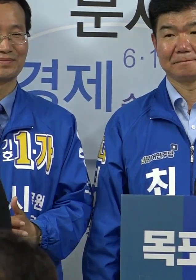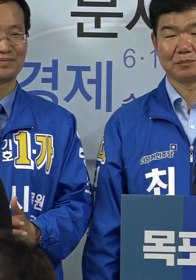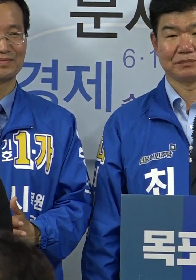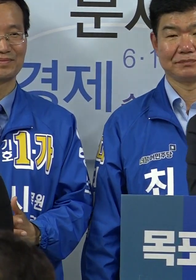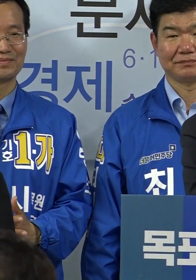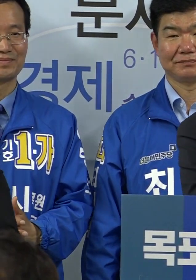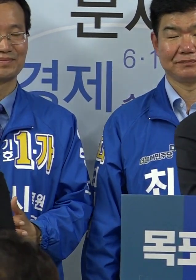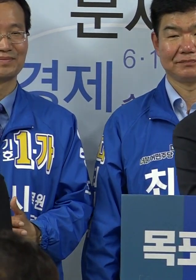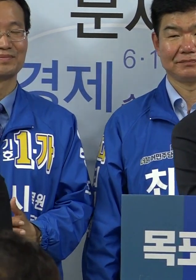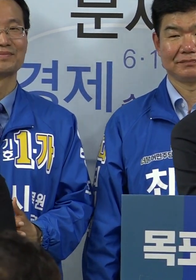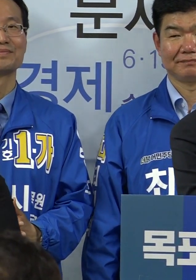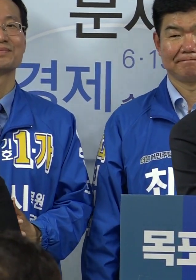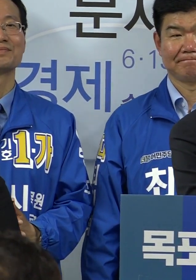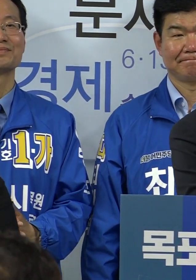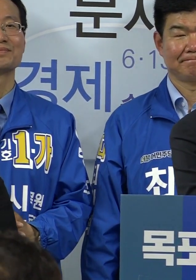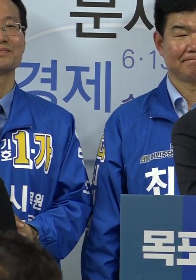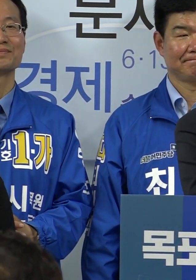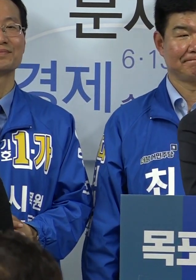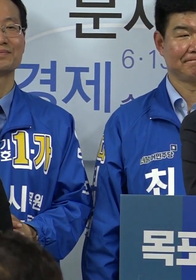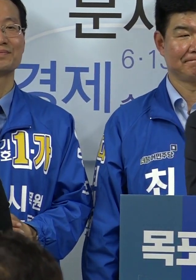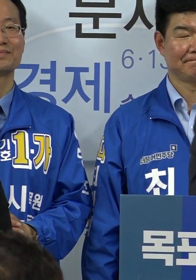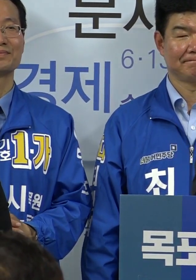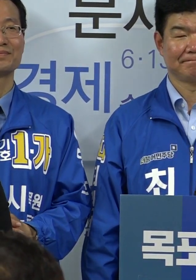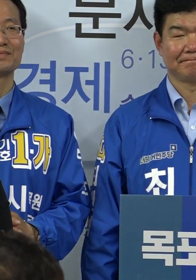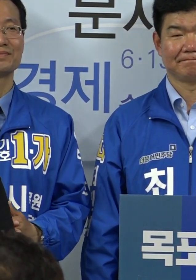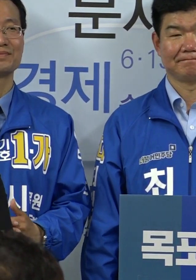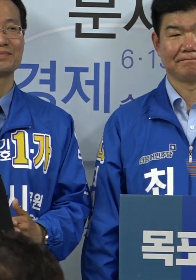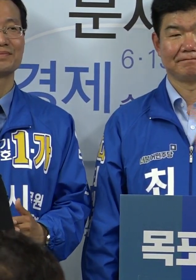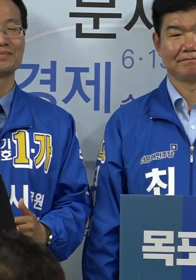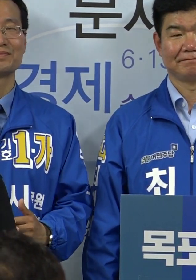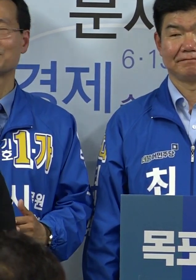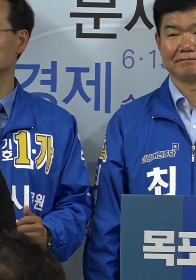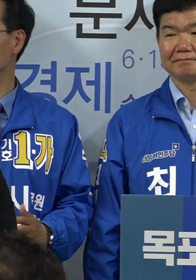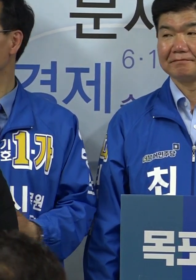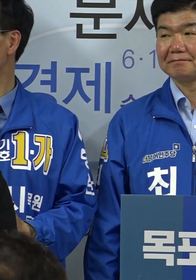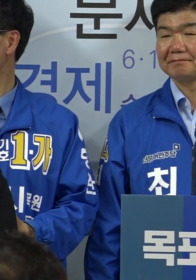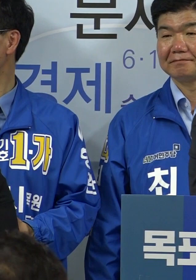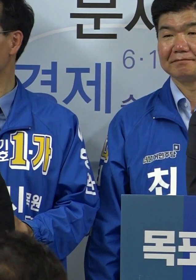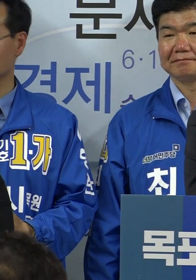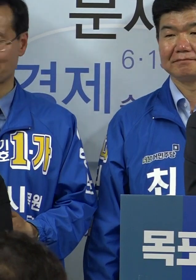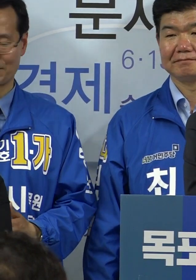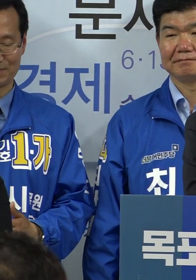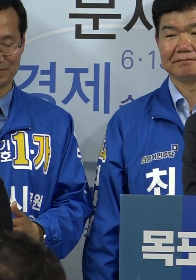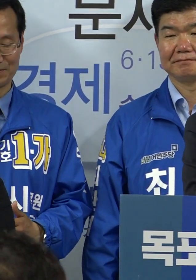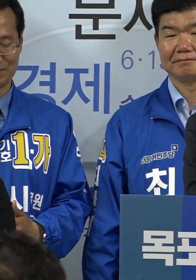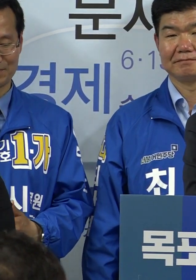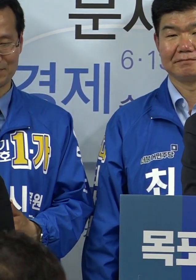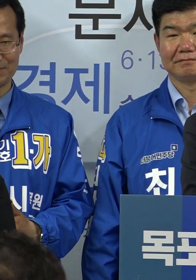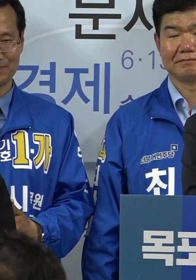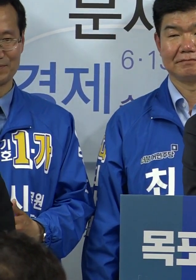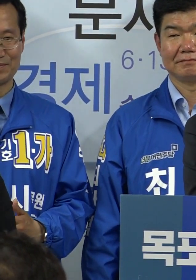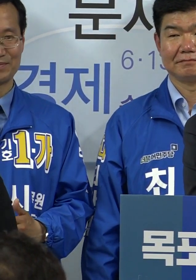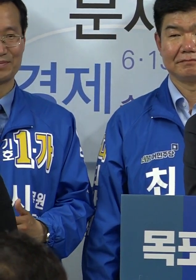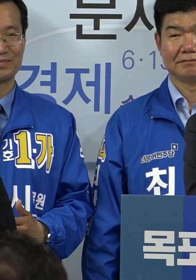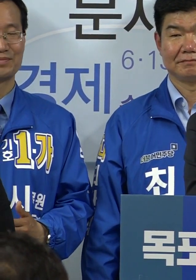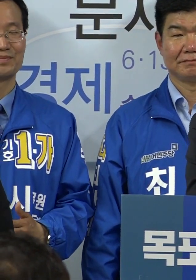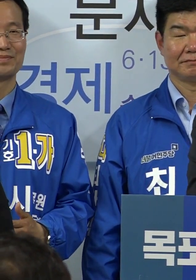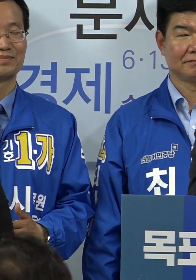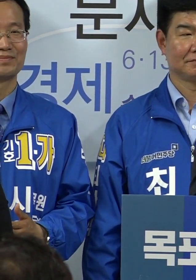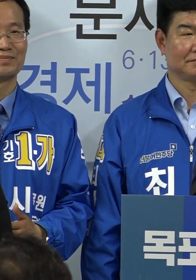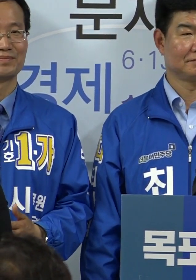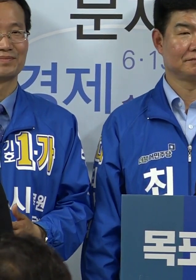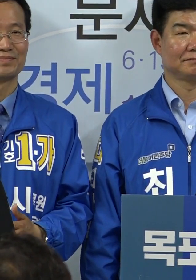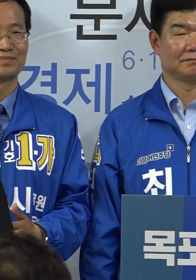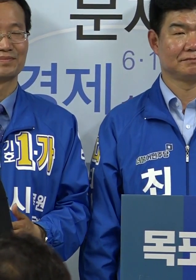틀림없이 됩니다. 왜 되냐면요, 우리 사회자가 소개하셨잖아요. 제가 지난번